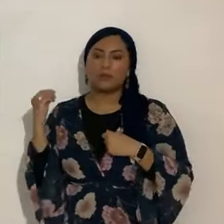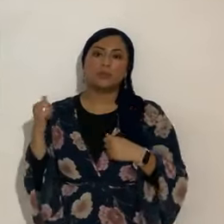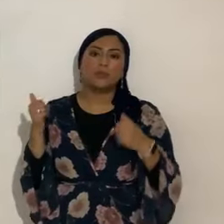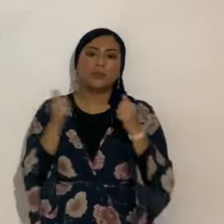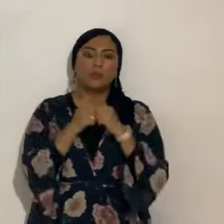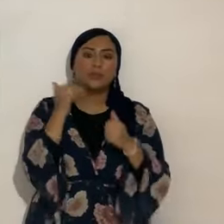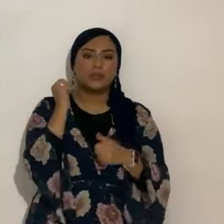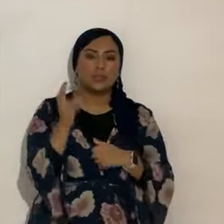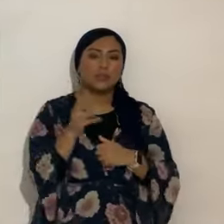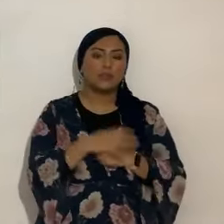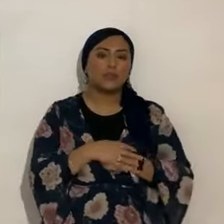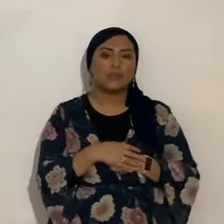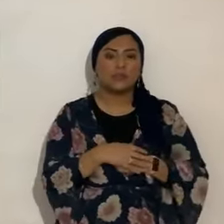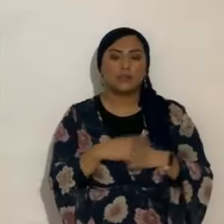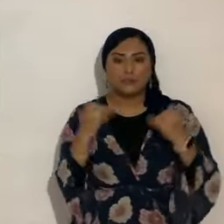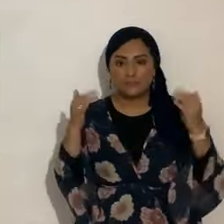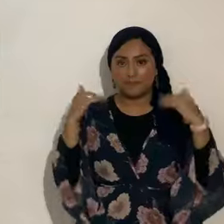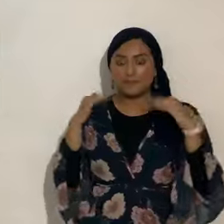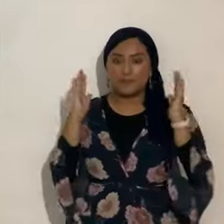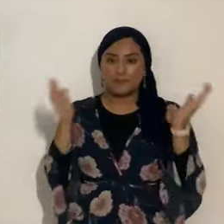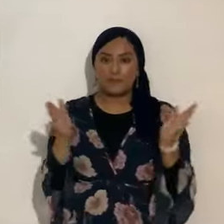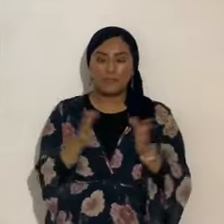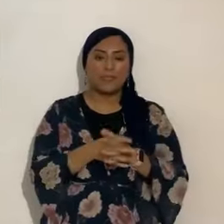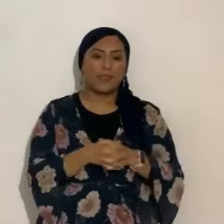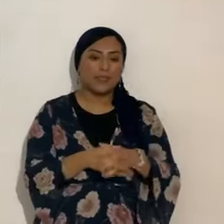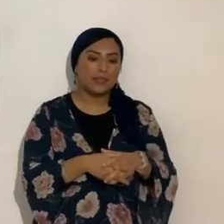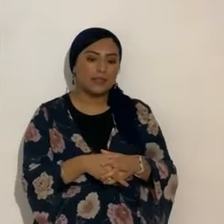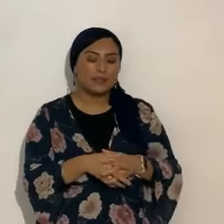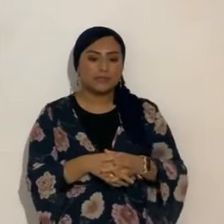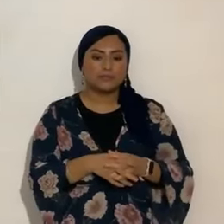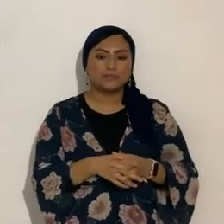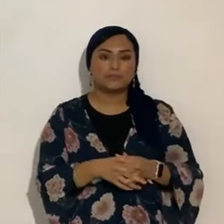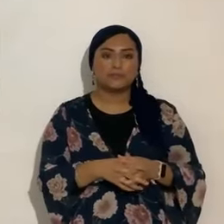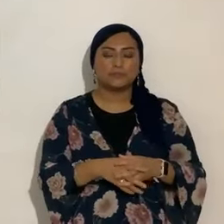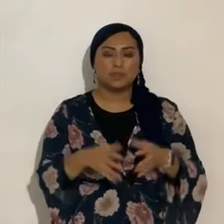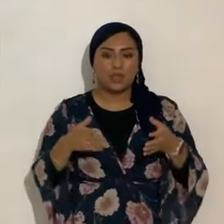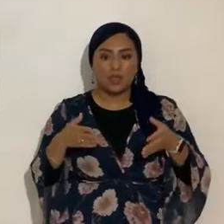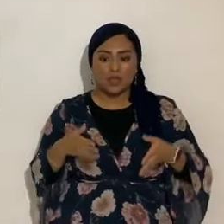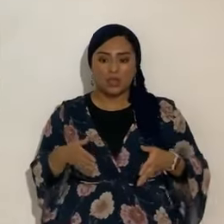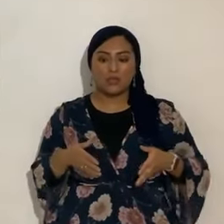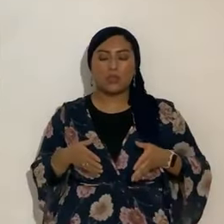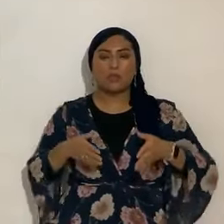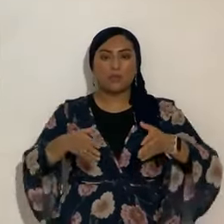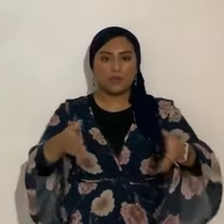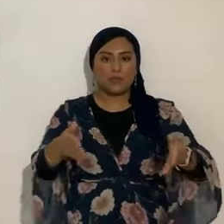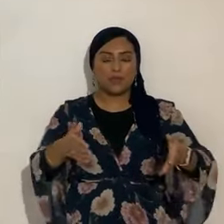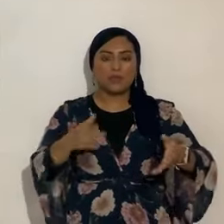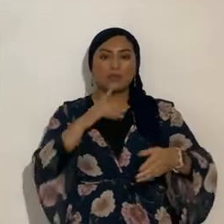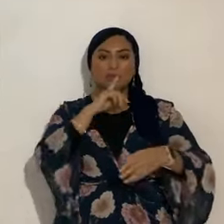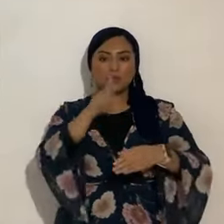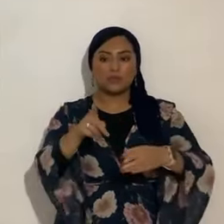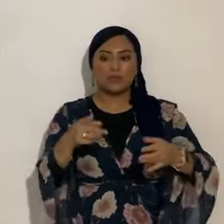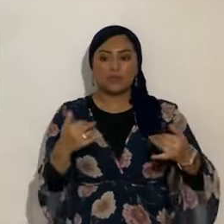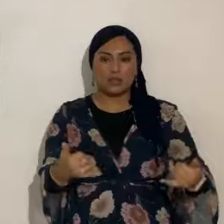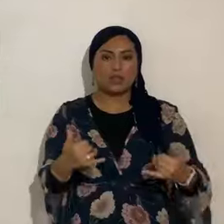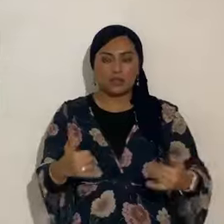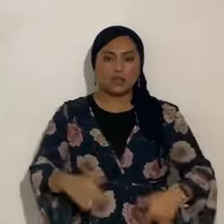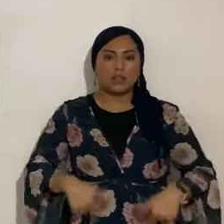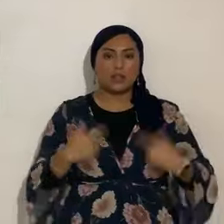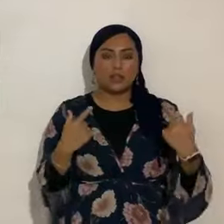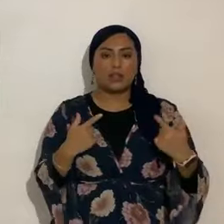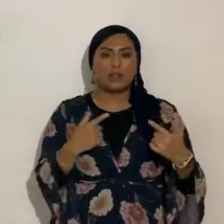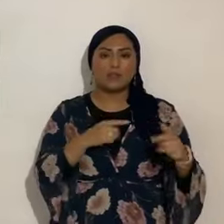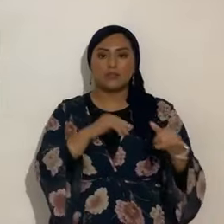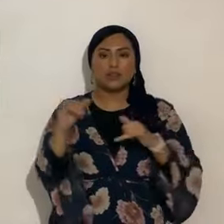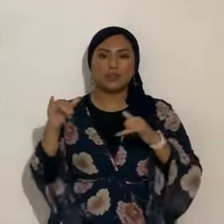en Yahshua Mashiach. Ahora, mucha atención. El camino realmente en esta vida es